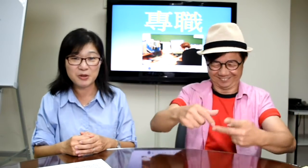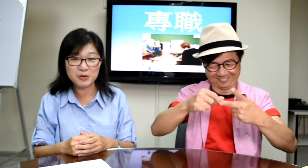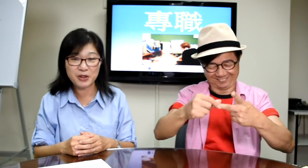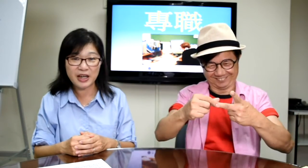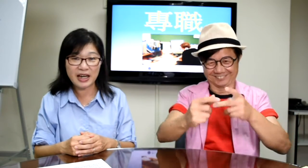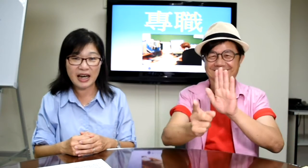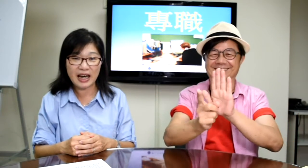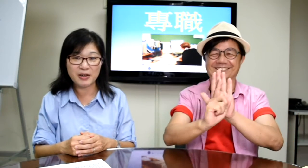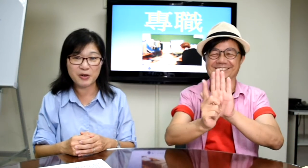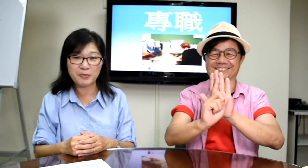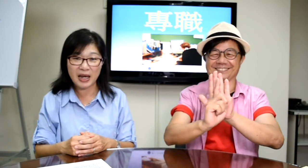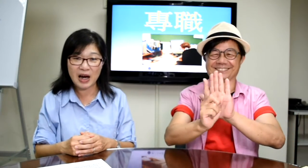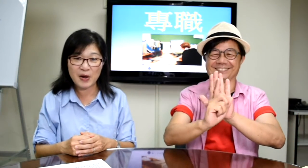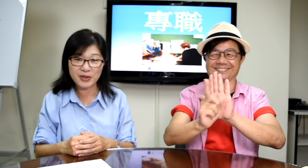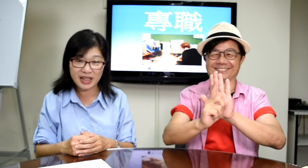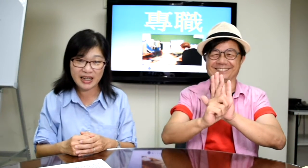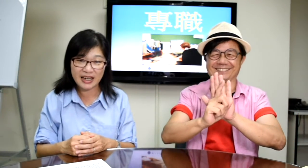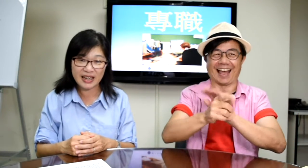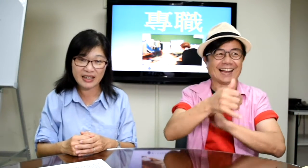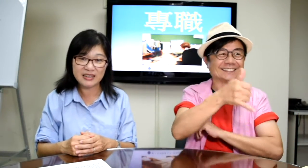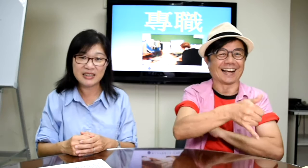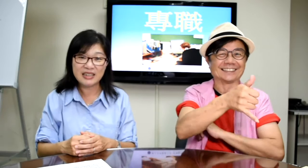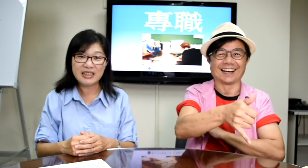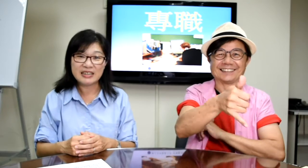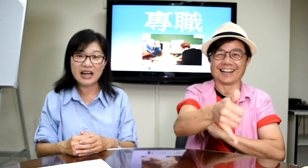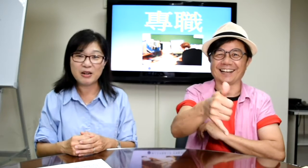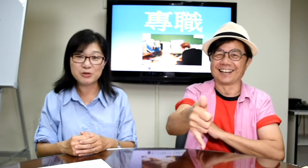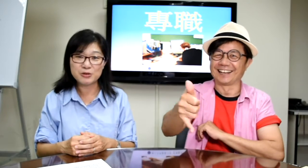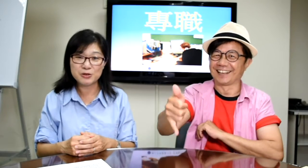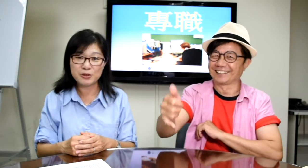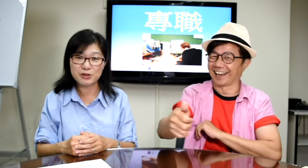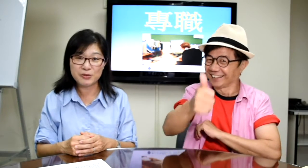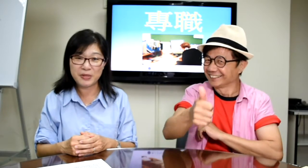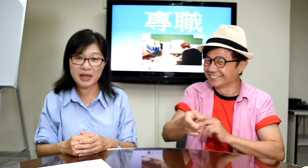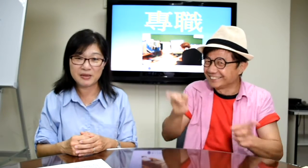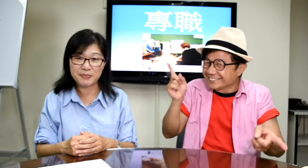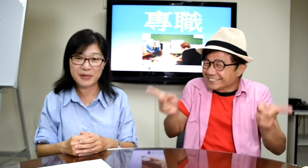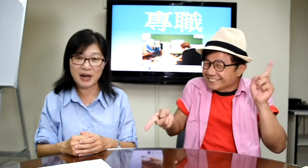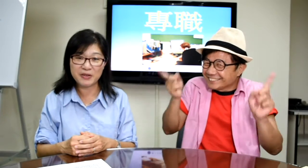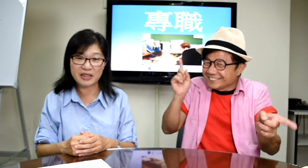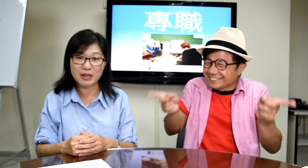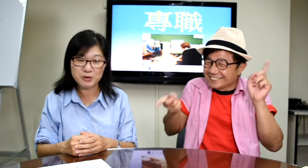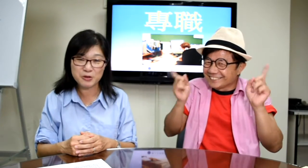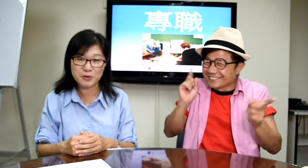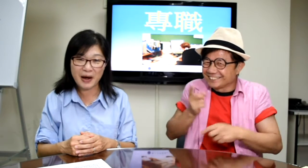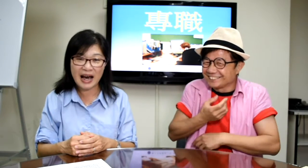学还有表演，到处去表演，到处去